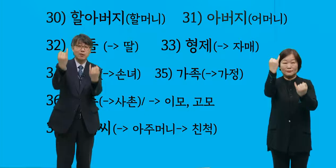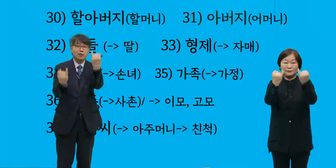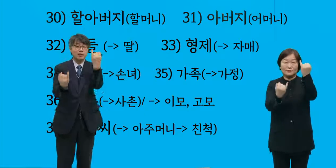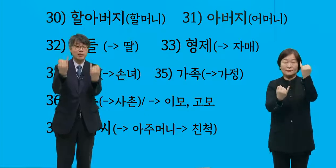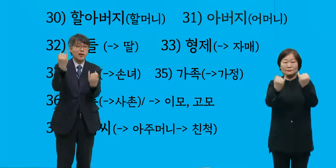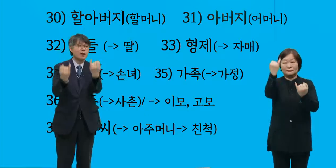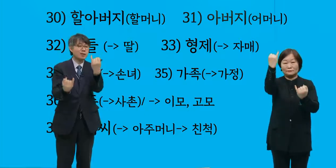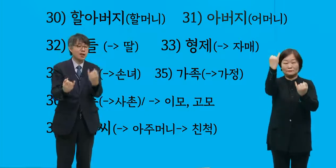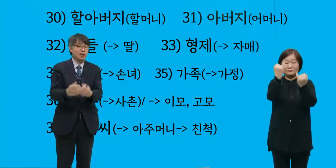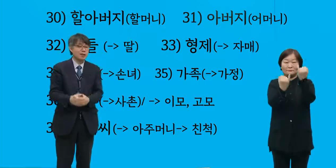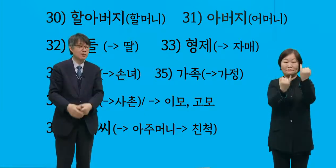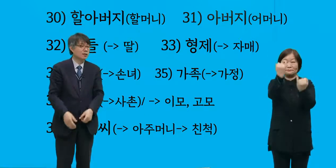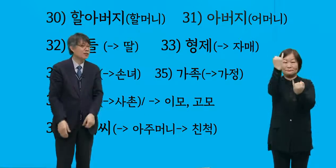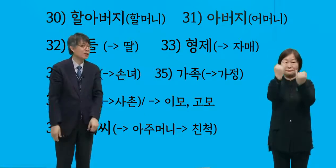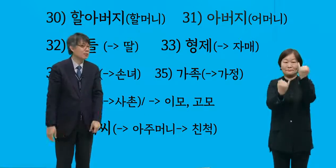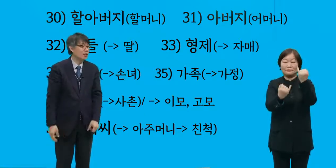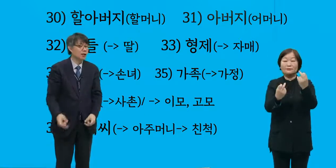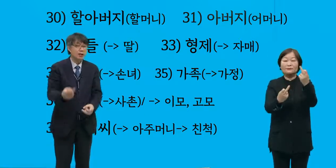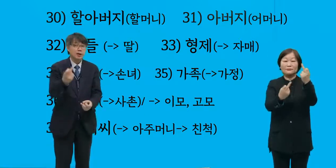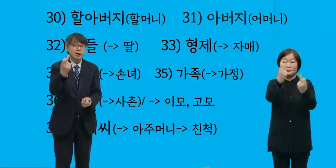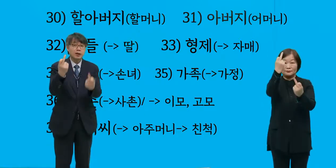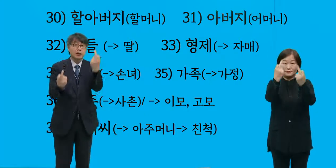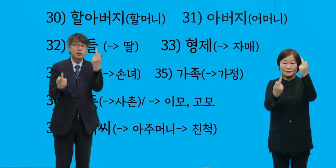하면 자매입니다. 자, 형제,